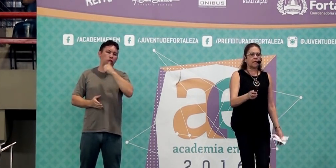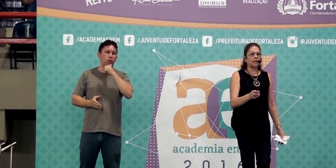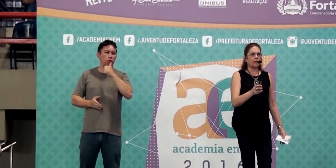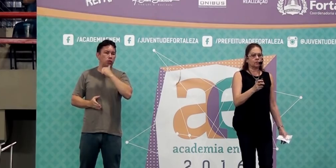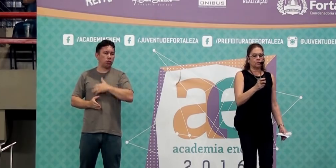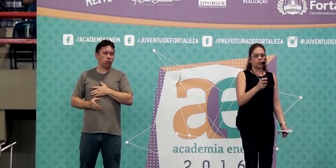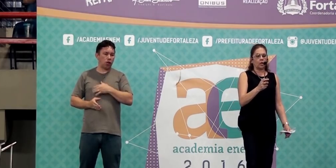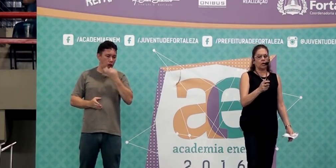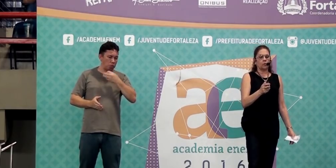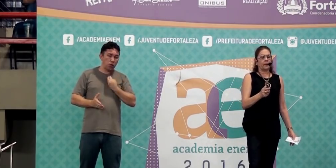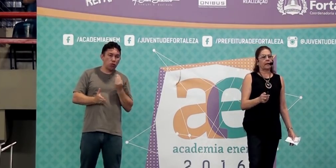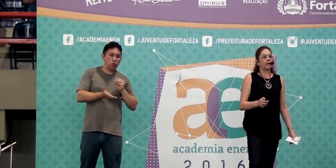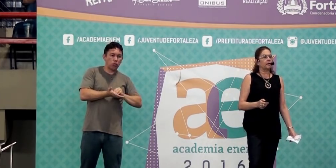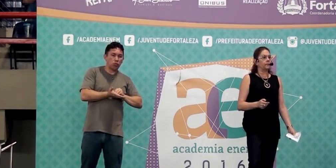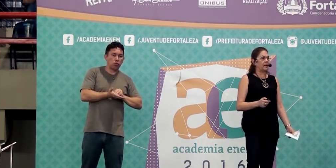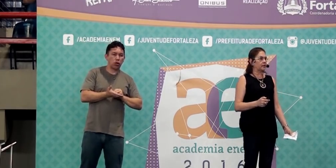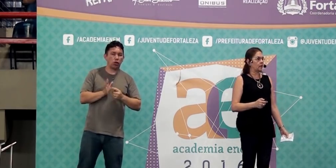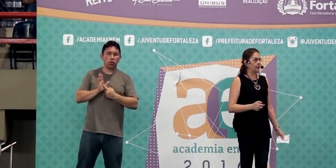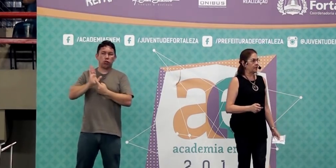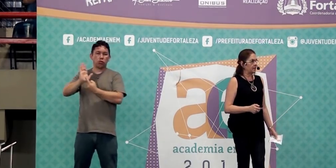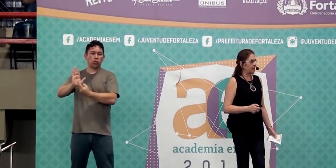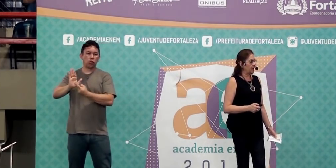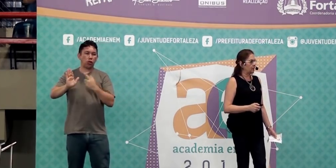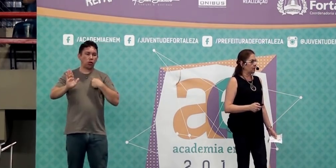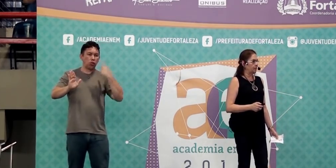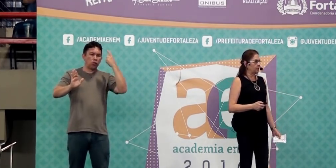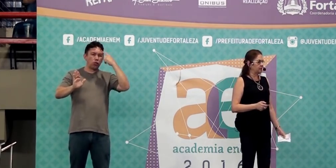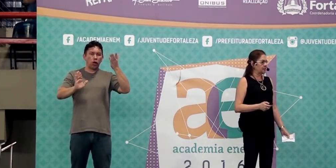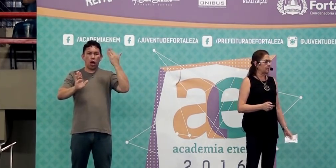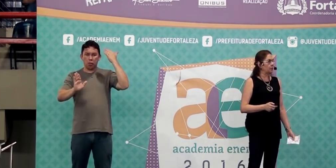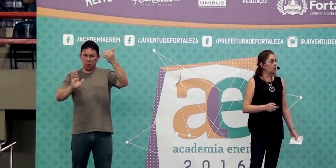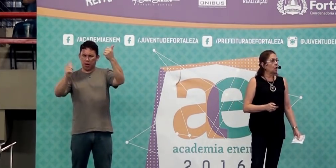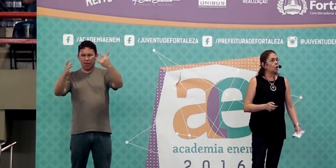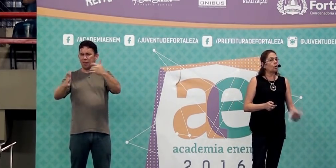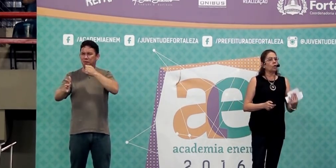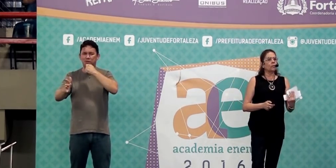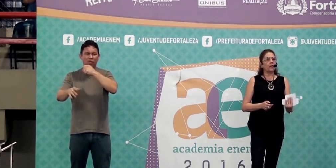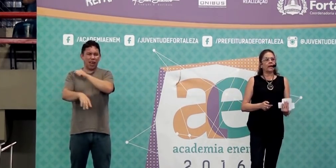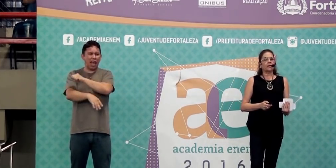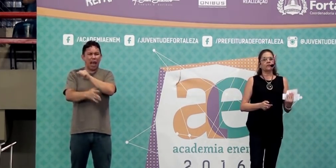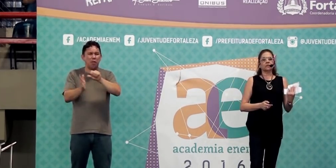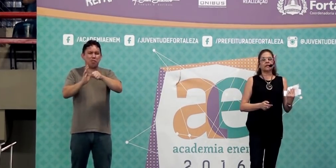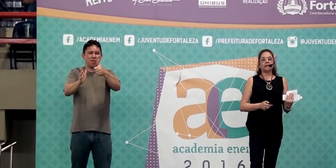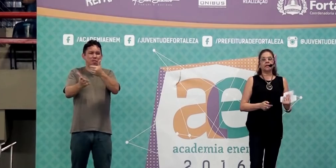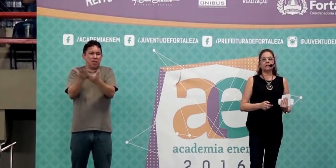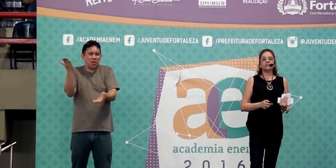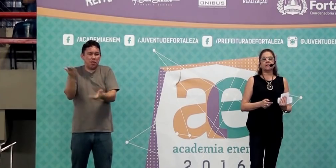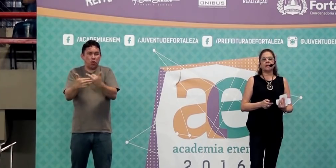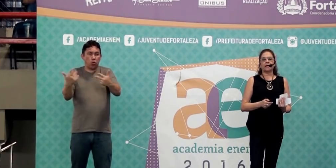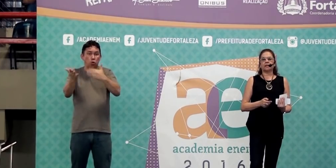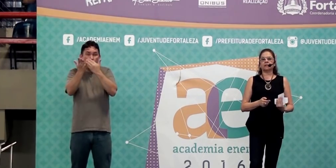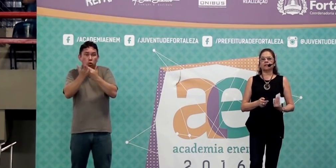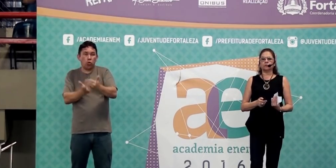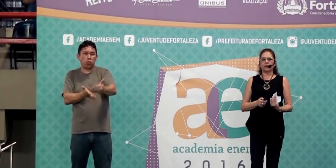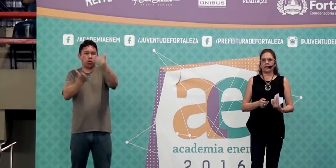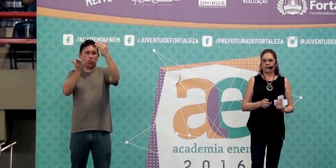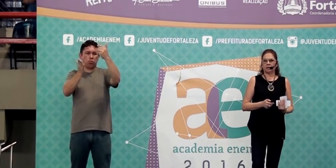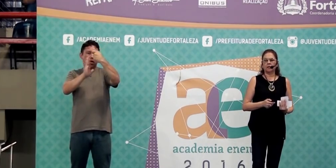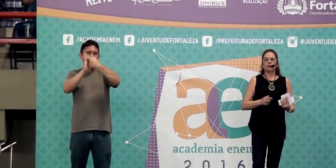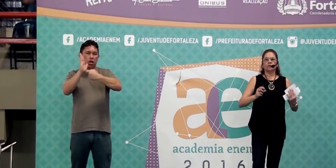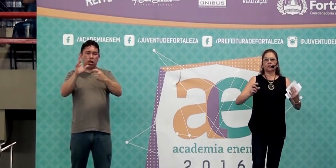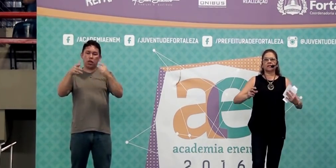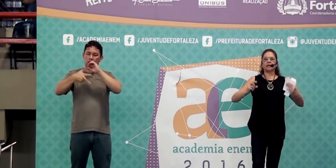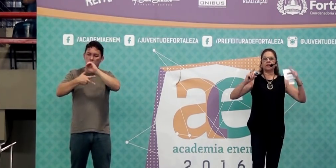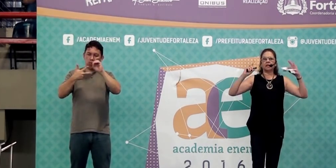Então aqui eu coloco para quem perdeu a primeira aula, por exemplo, Como é que você inicia a redação do